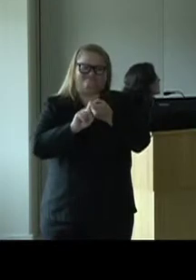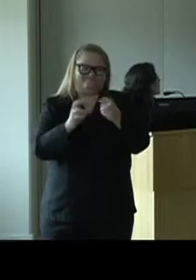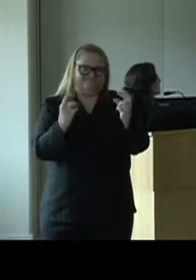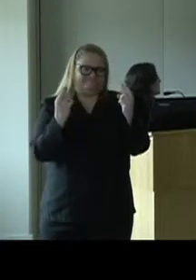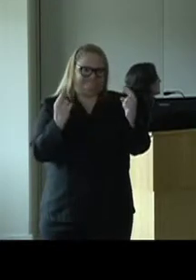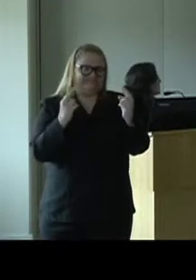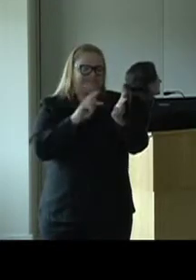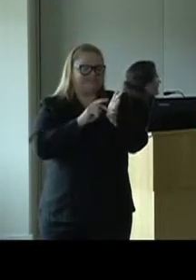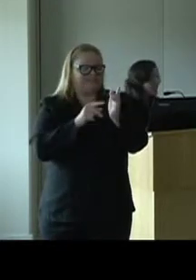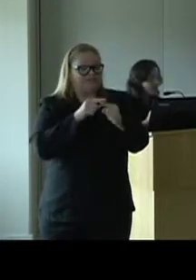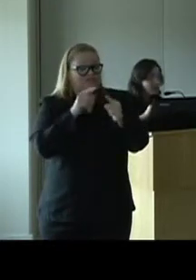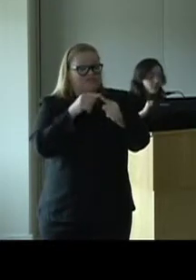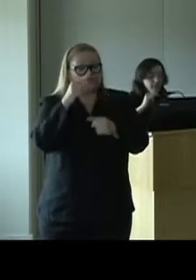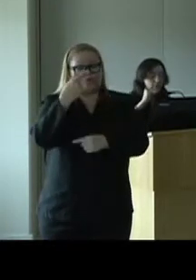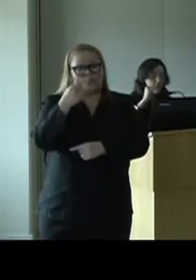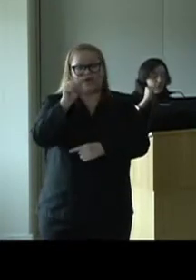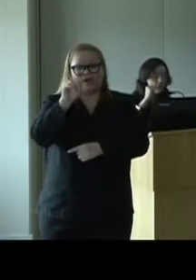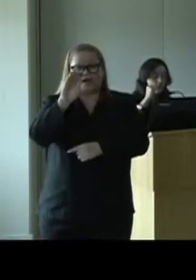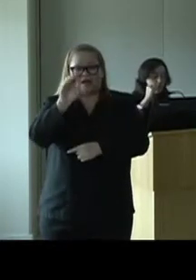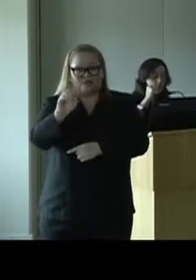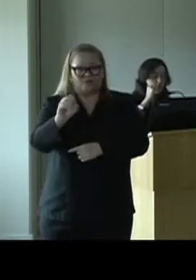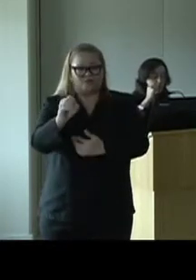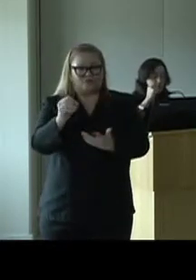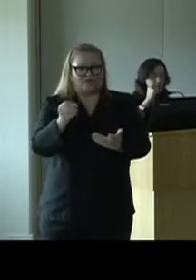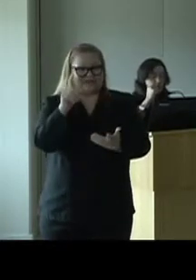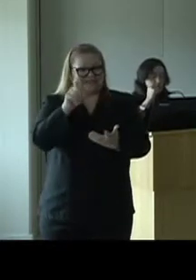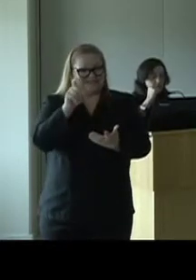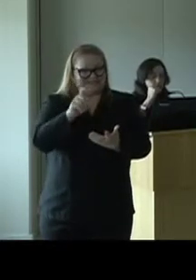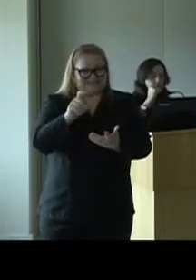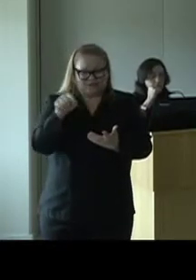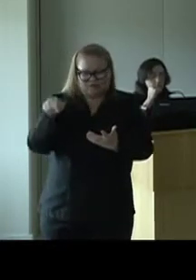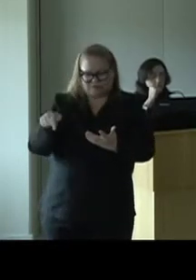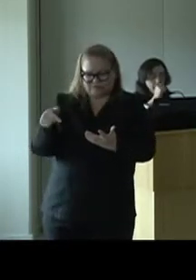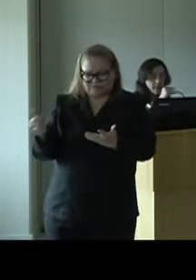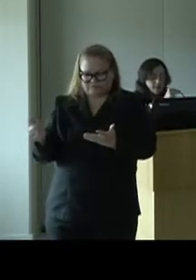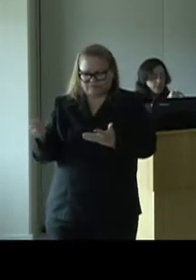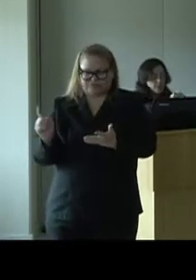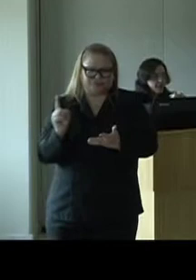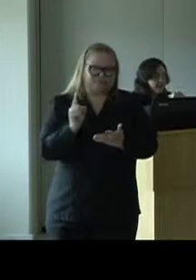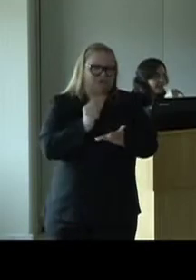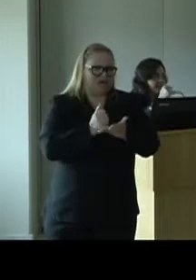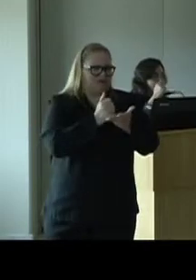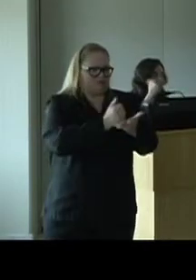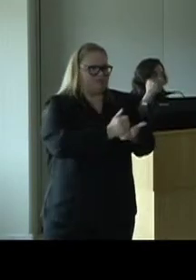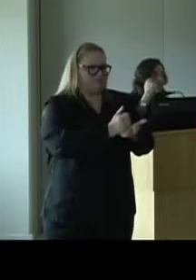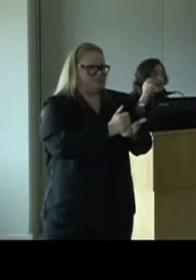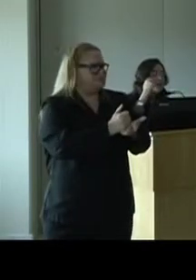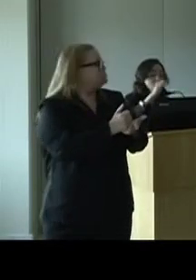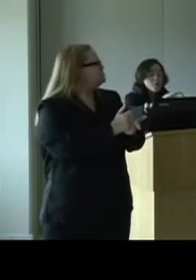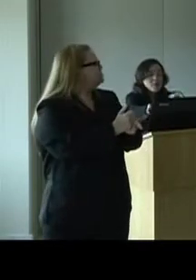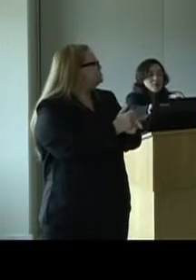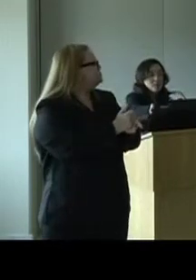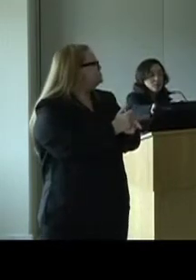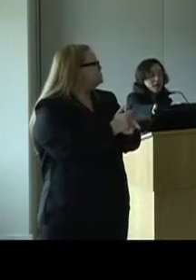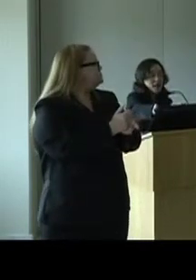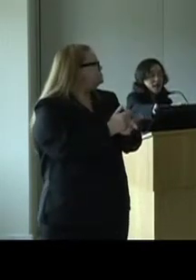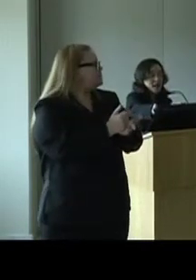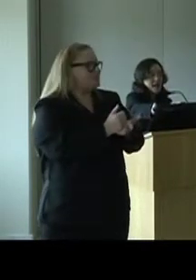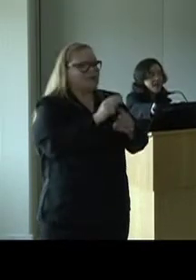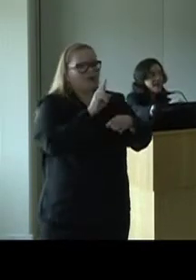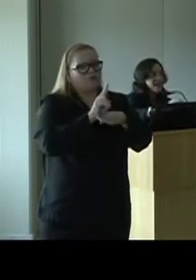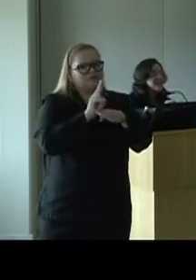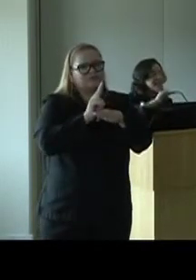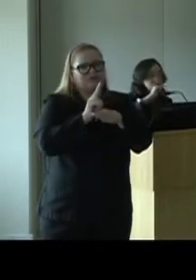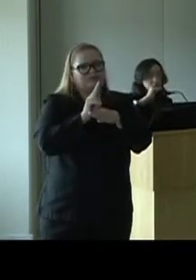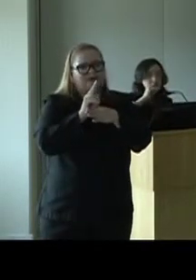que cuando Gabriel Gabriel usaba un pincel en la boca con cierta extensión, pero el movimiento de